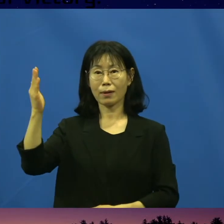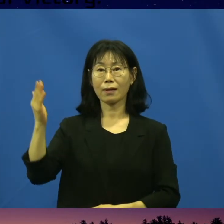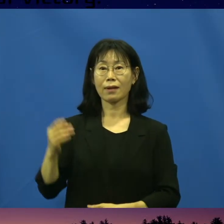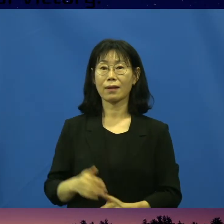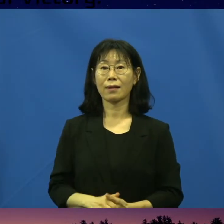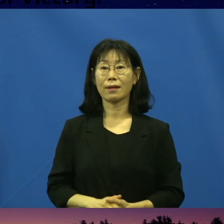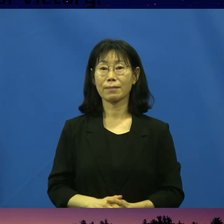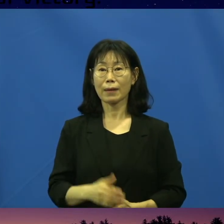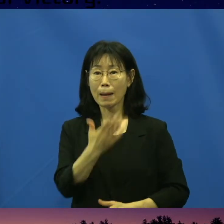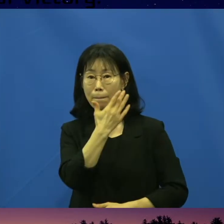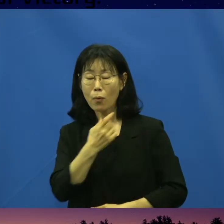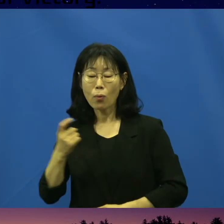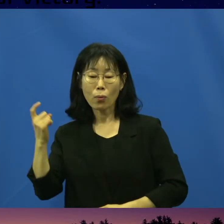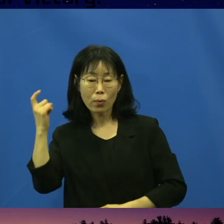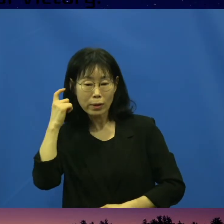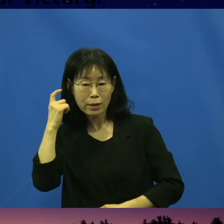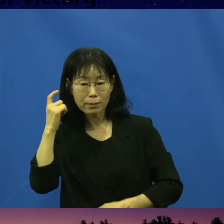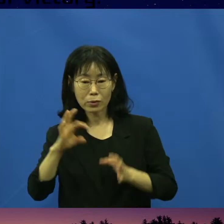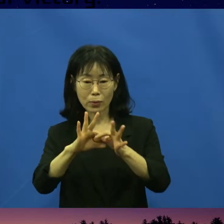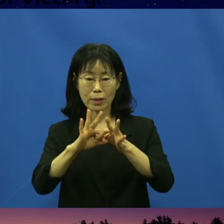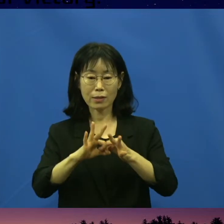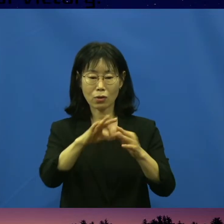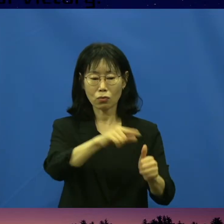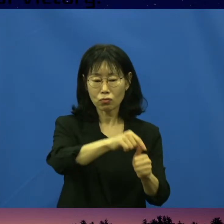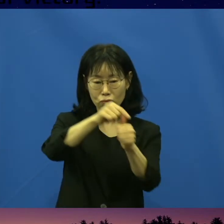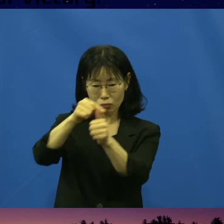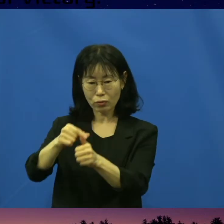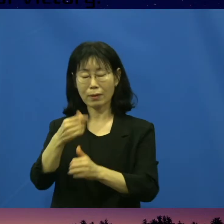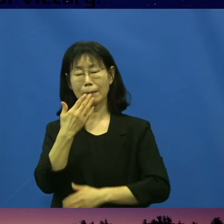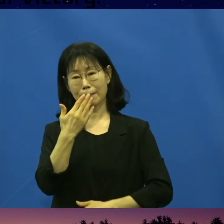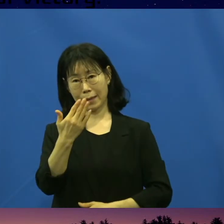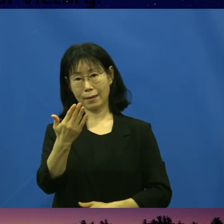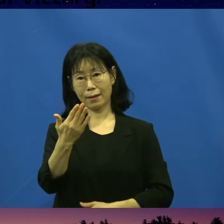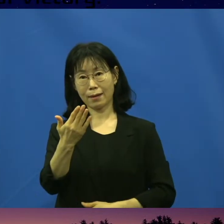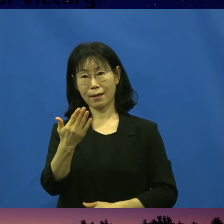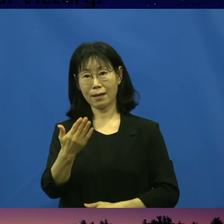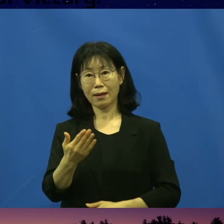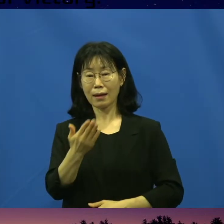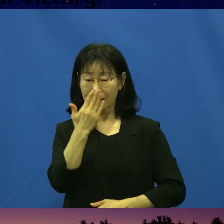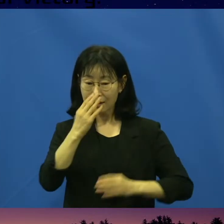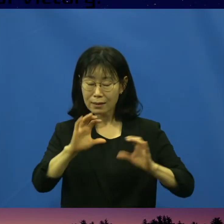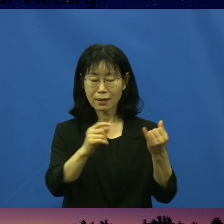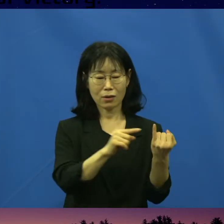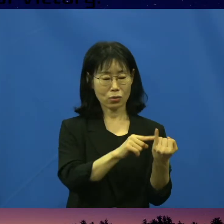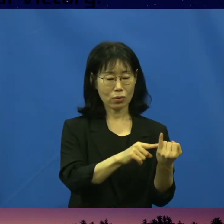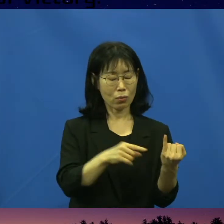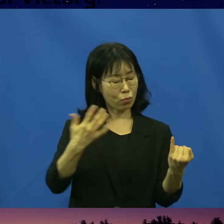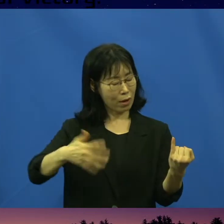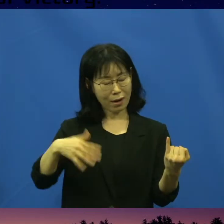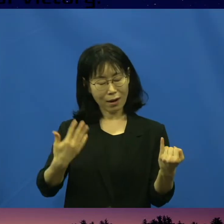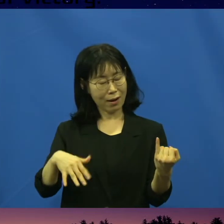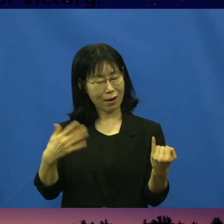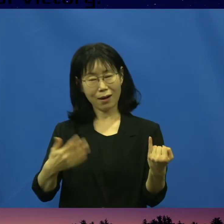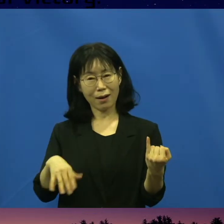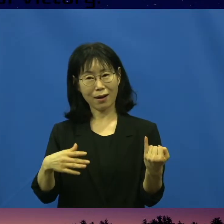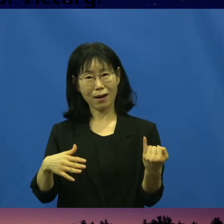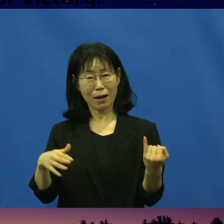복음은 사람을 살립니다. 여러분, 이 소녀가 대단한 겁니다. 지금 대단한